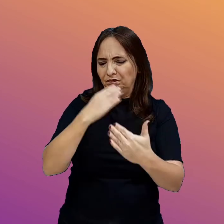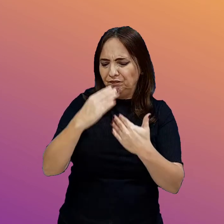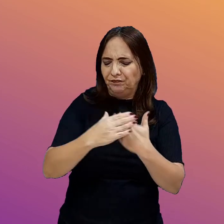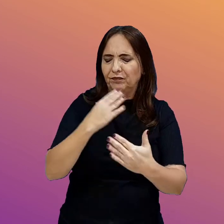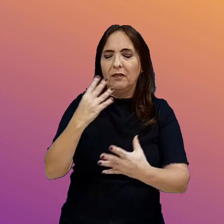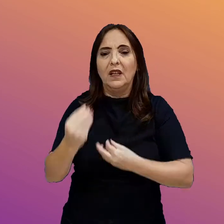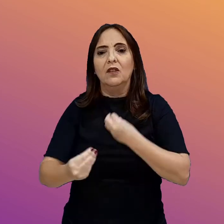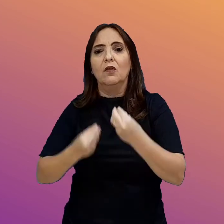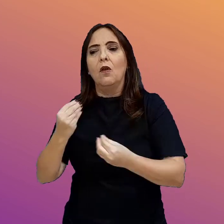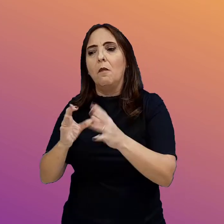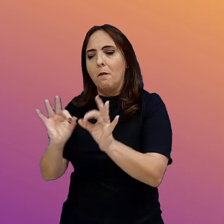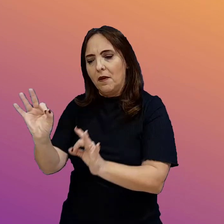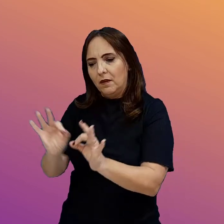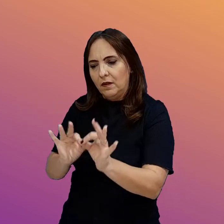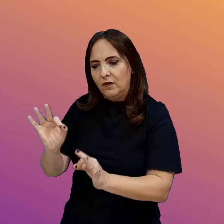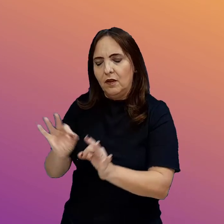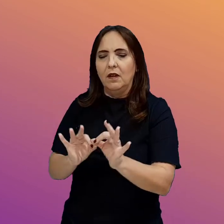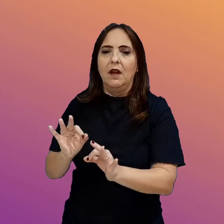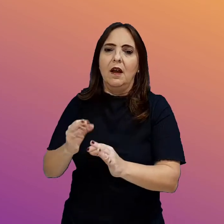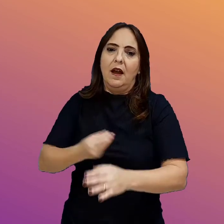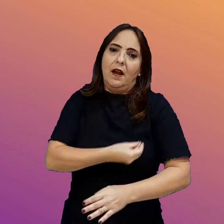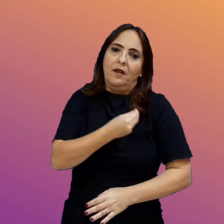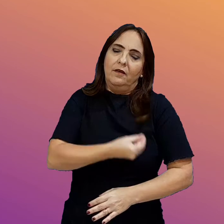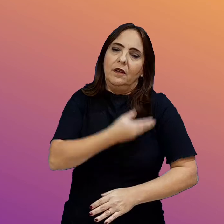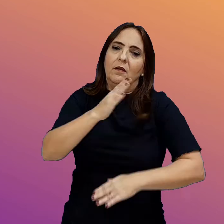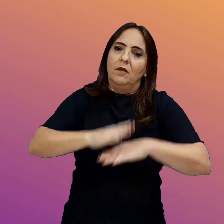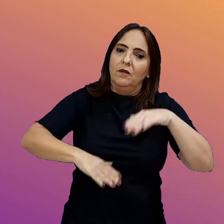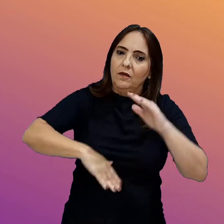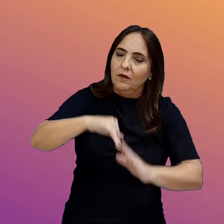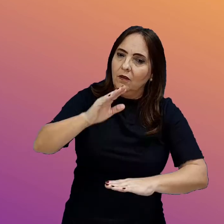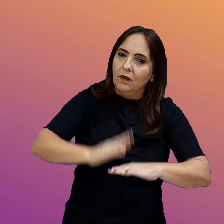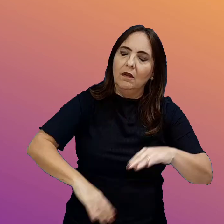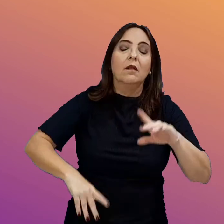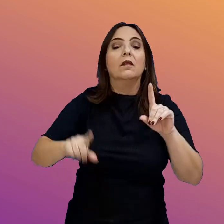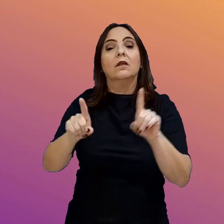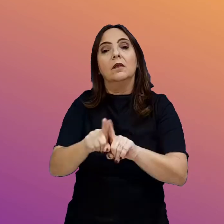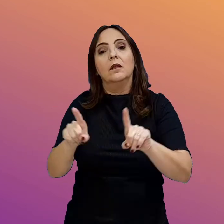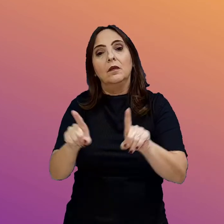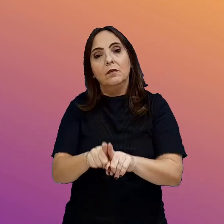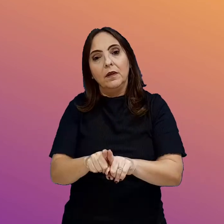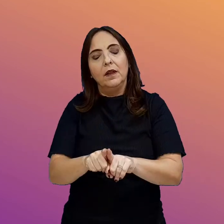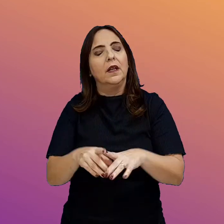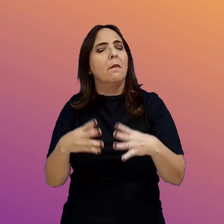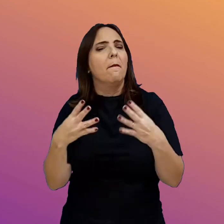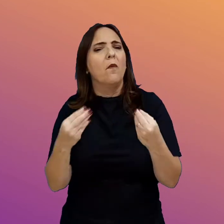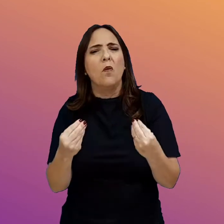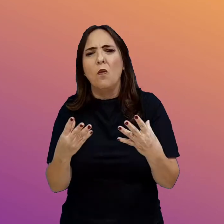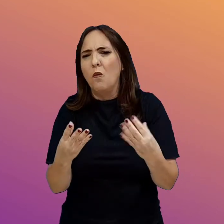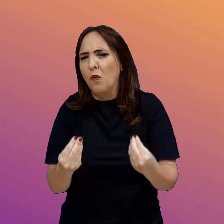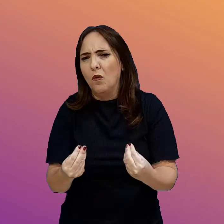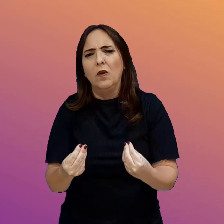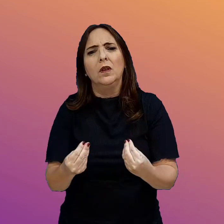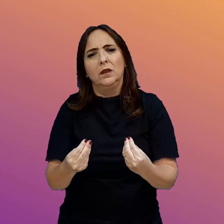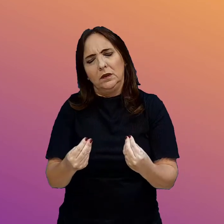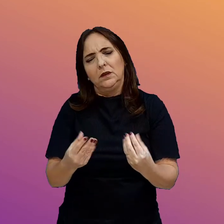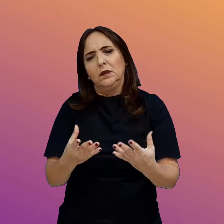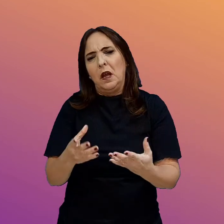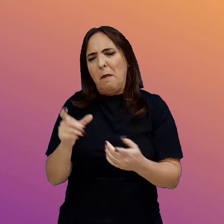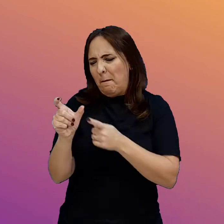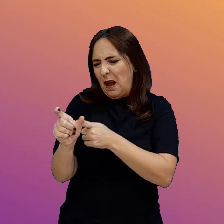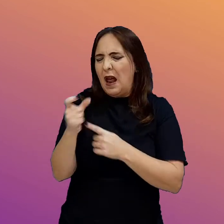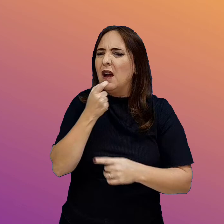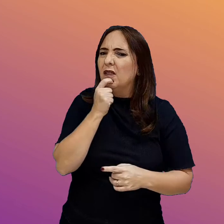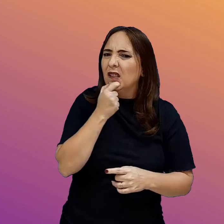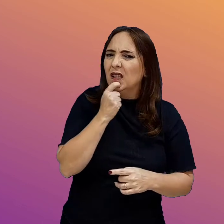fazer um planejamento de carreira, né? Você tem hoje o Ikigai, que é uma palavrinha que quer